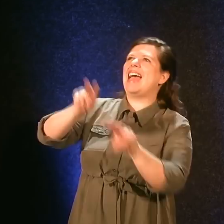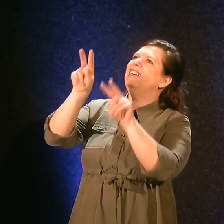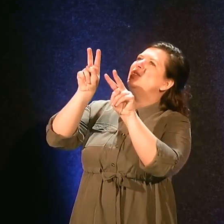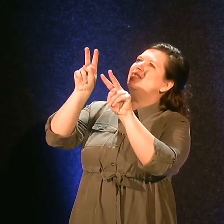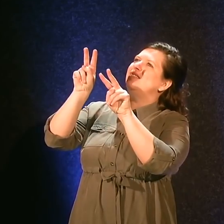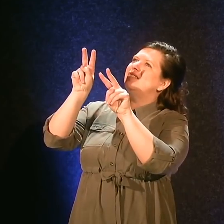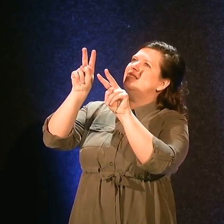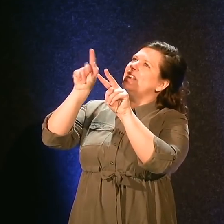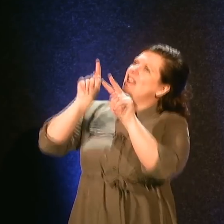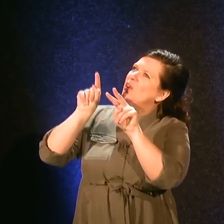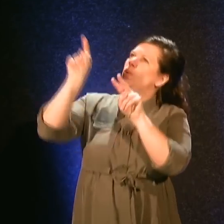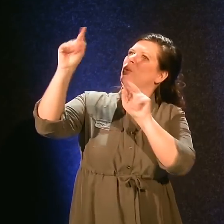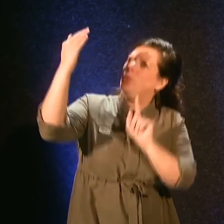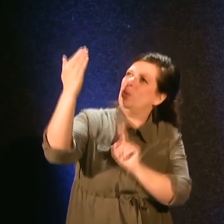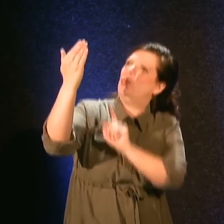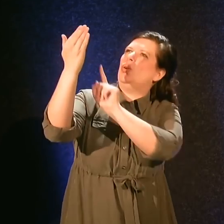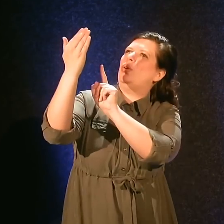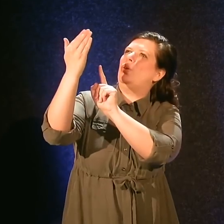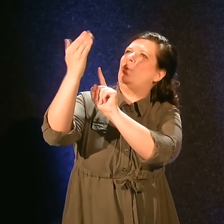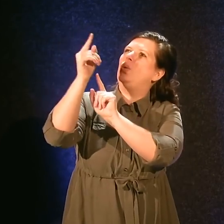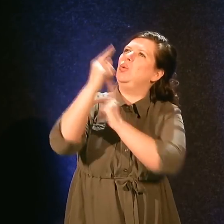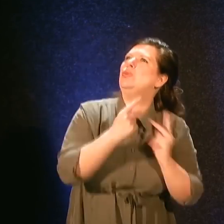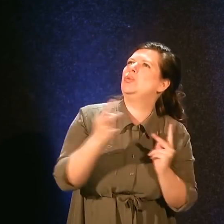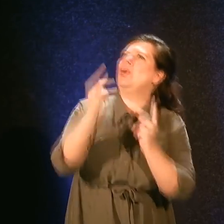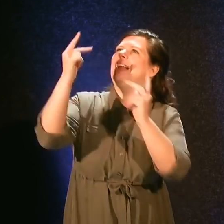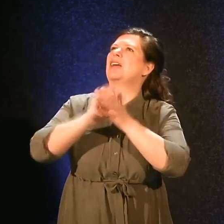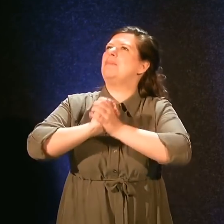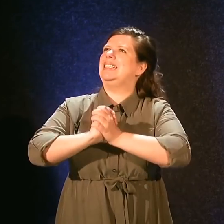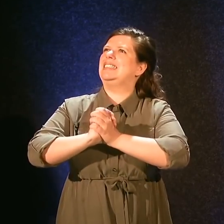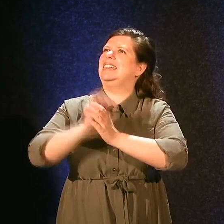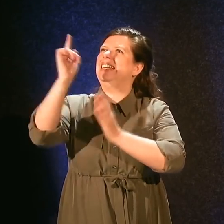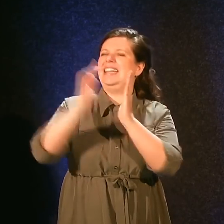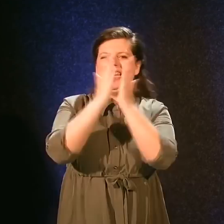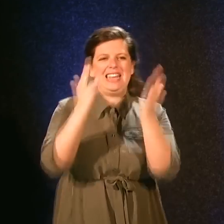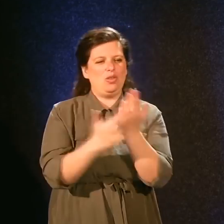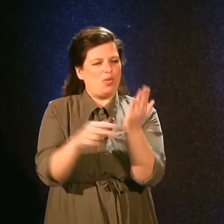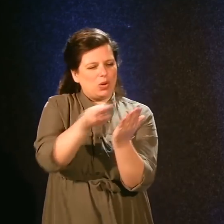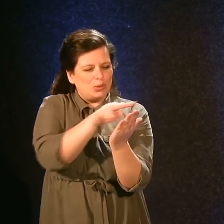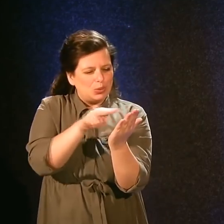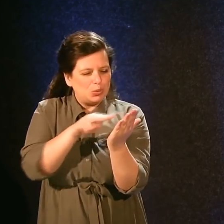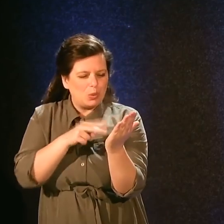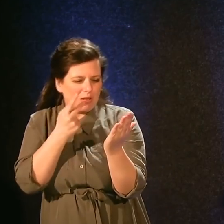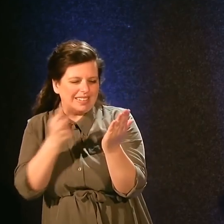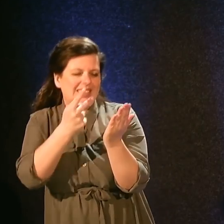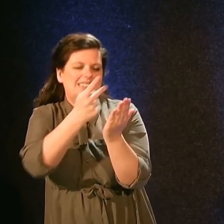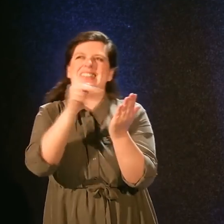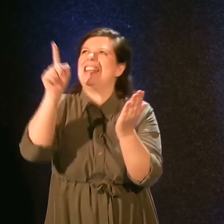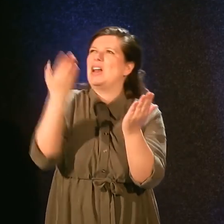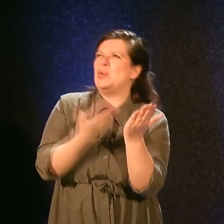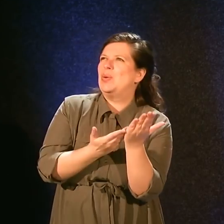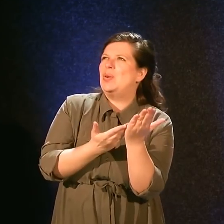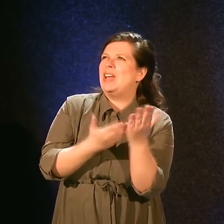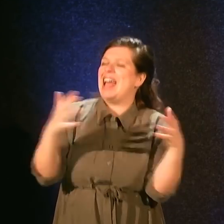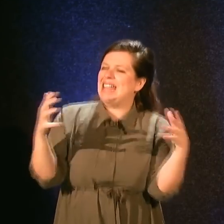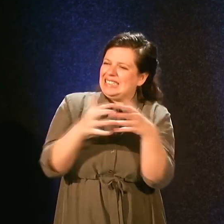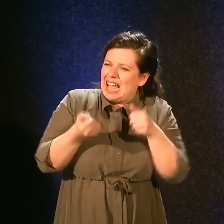gaan. Willen we u zoeken in gebed, zoeken in uw woord. En willen we samen zingen en ons geloof belijden